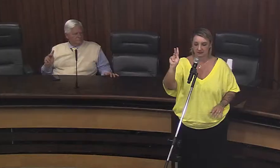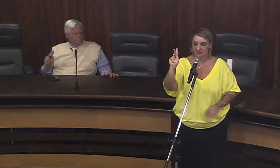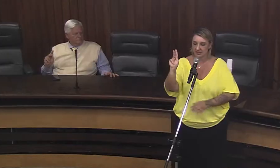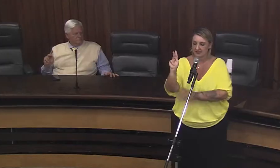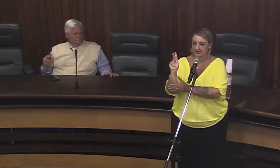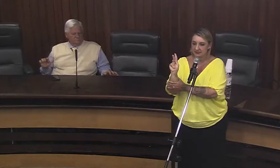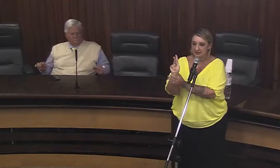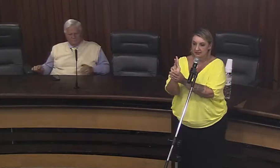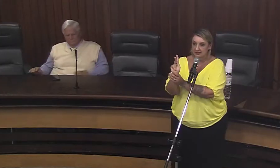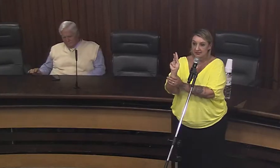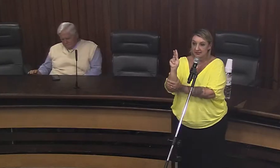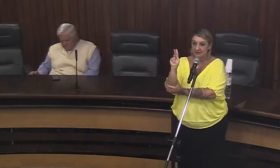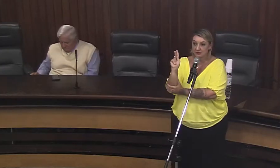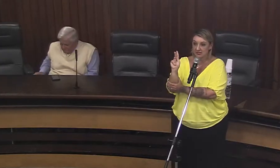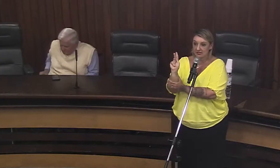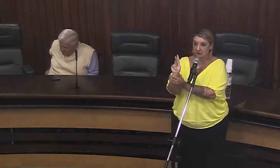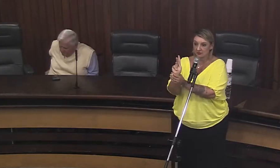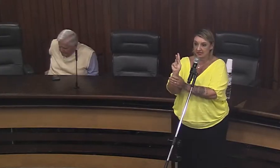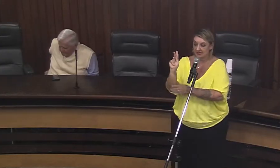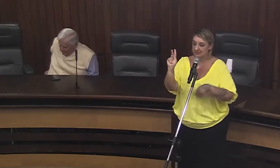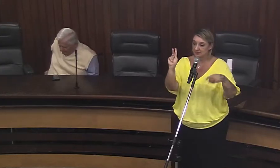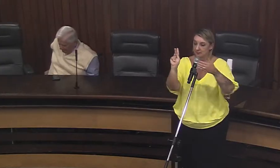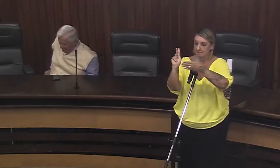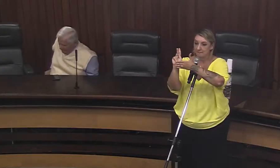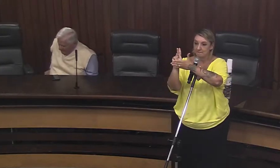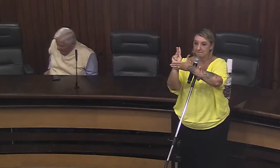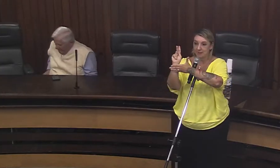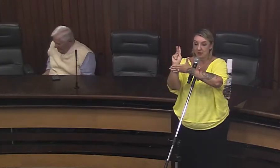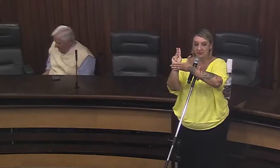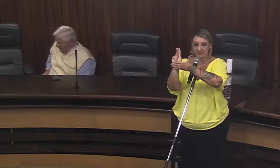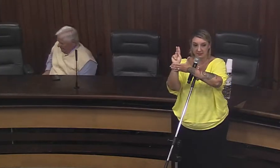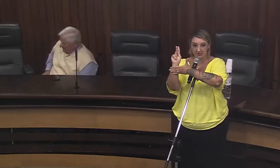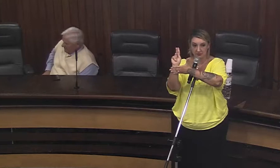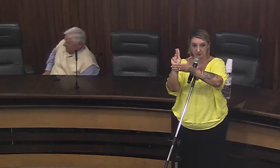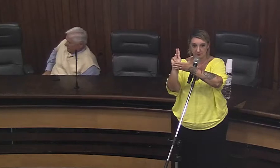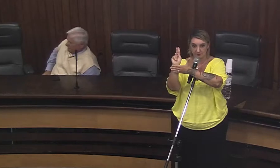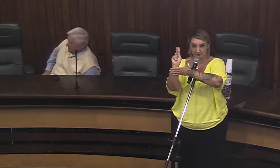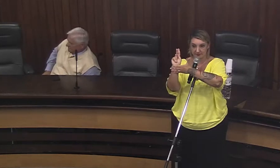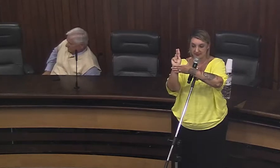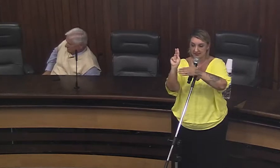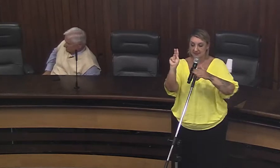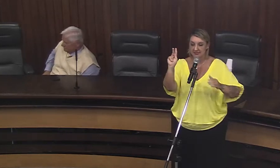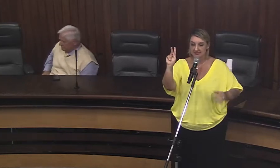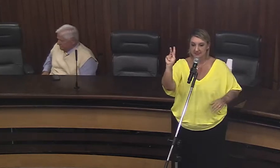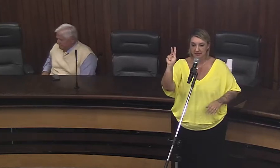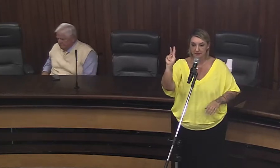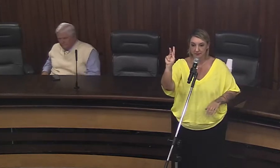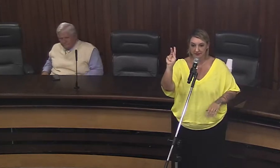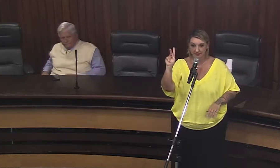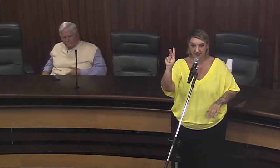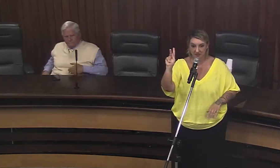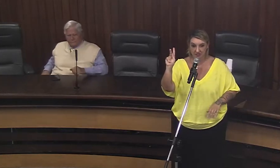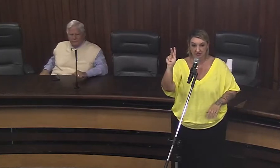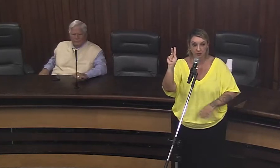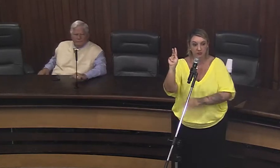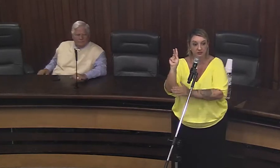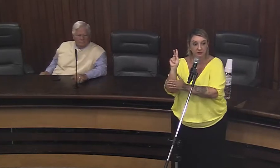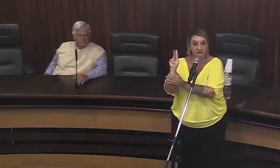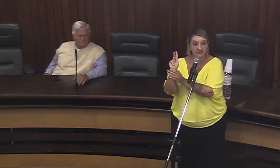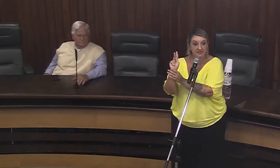tá? Então, o que acontece? Palma da mão sempre para frente, enquanto eu estou